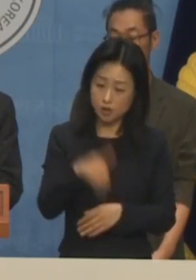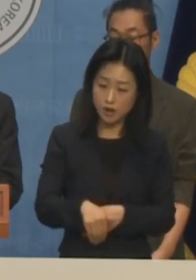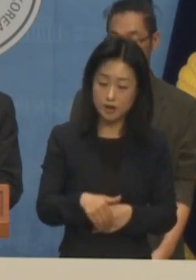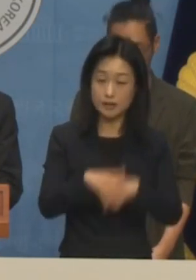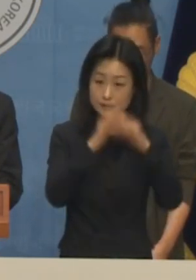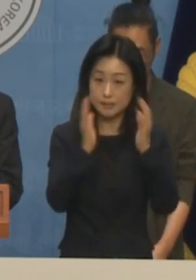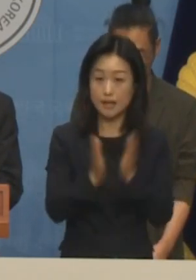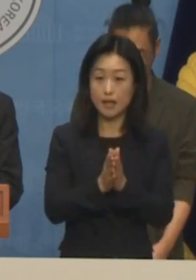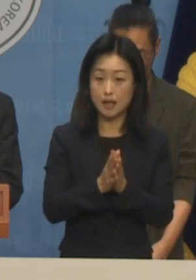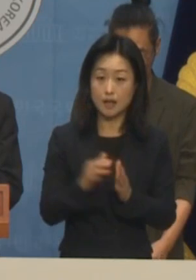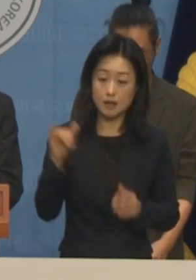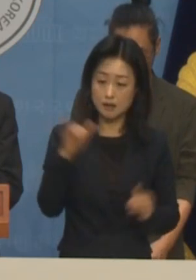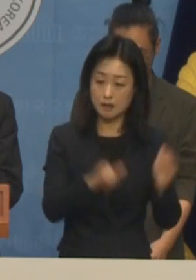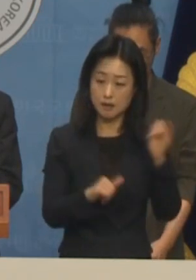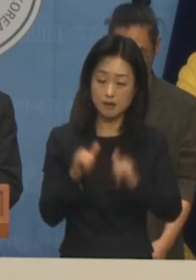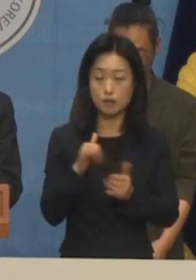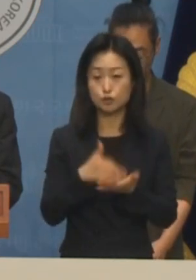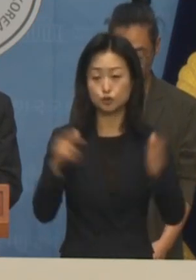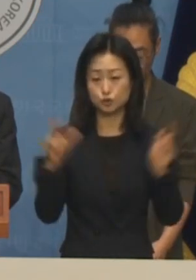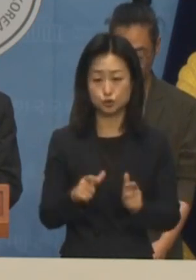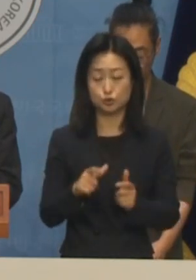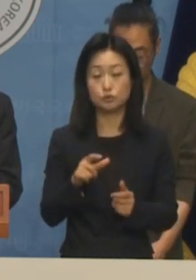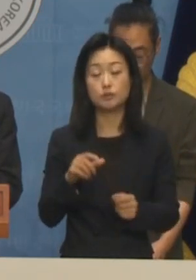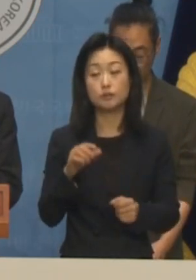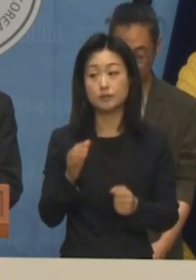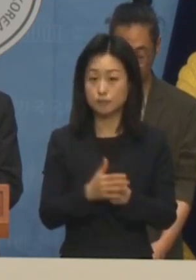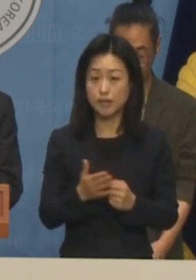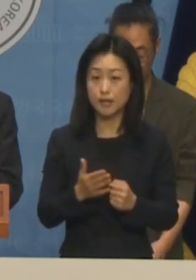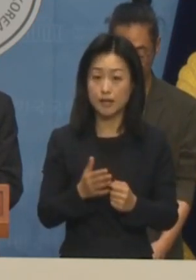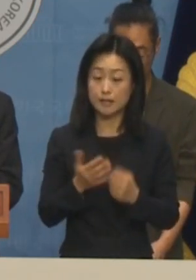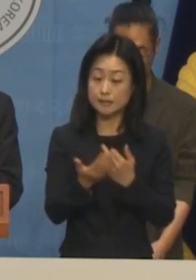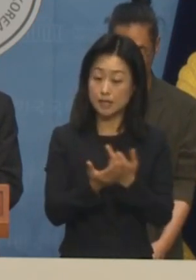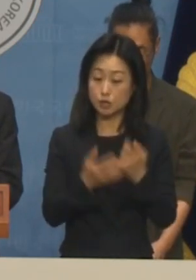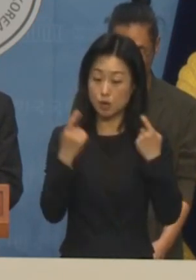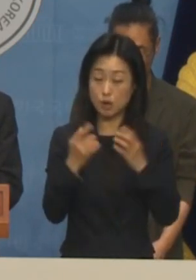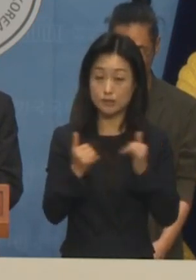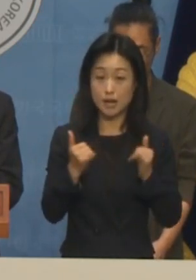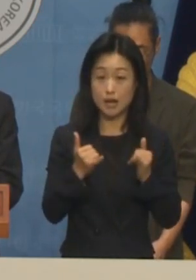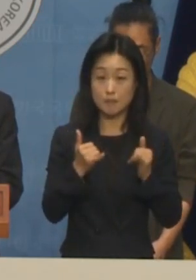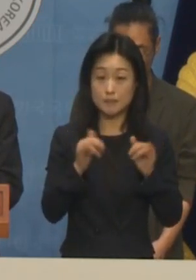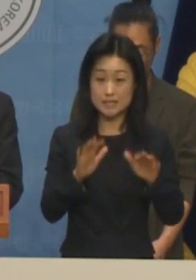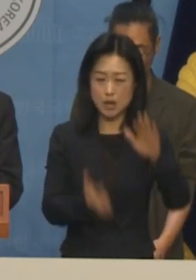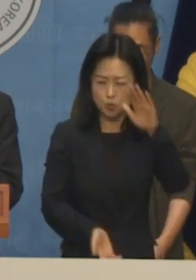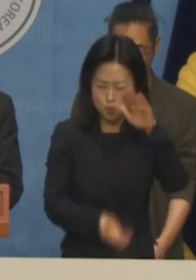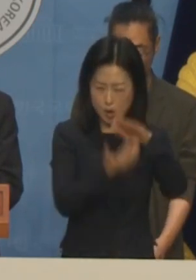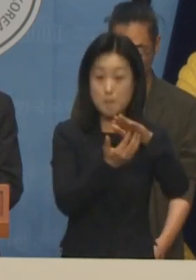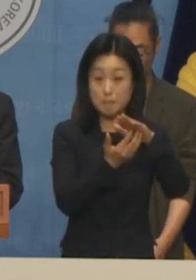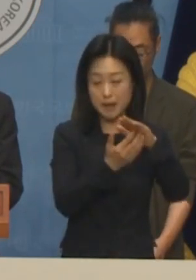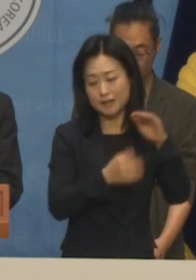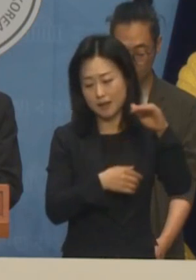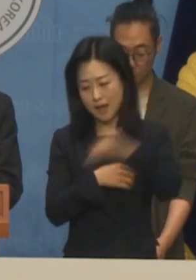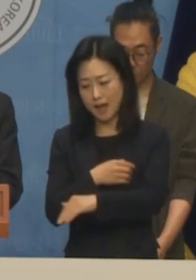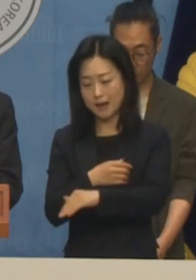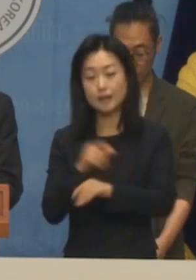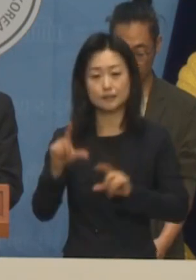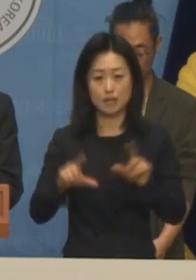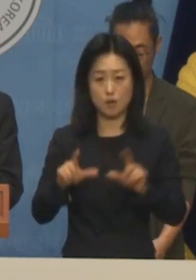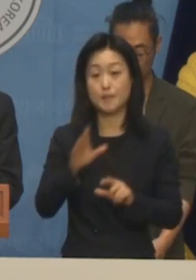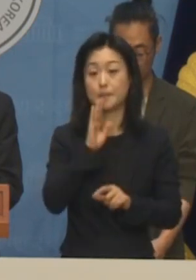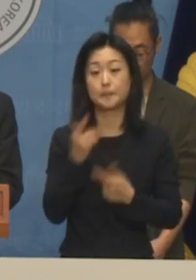등 항공 수요에 영향을 주는 변수를 고려할 때 제주의 관광객 수는 이미 고점을 찍고 하락하고 있다고 보는